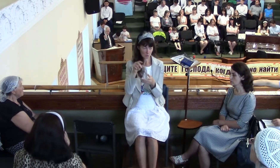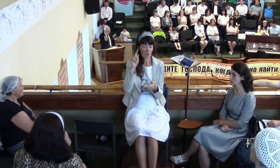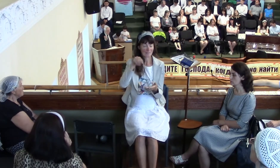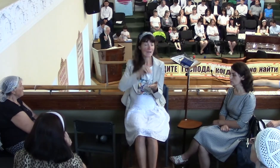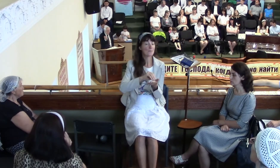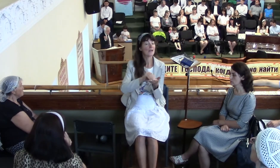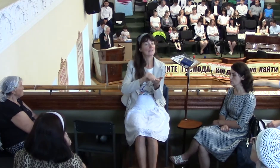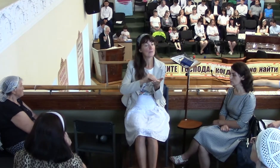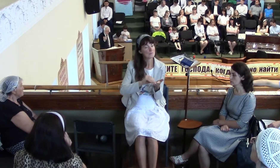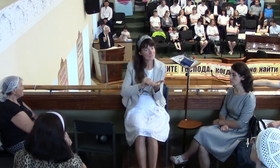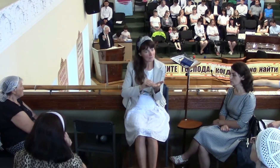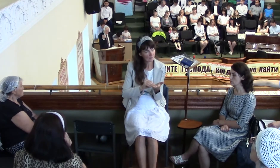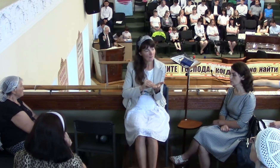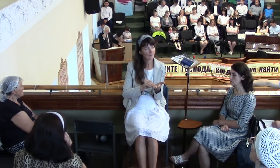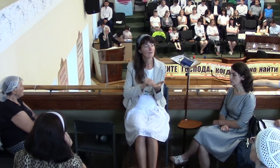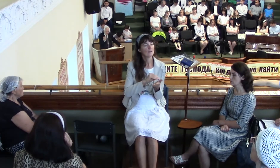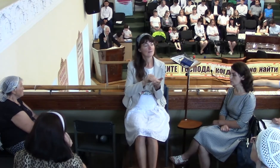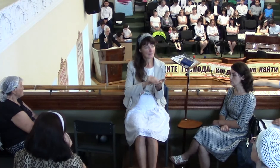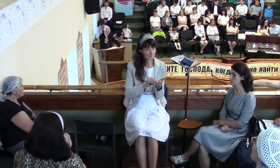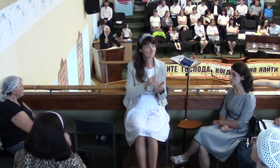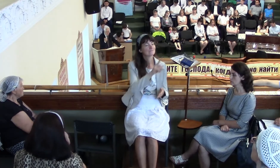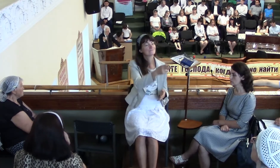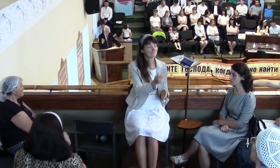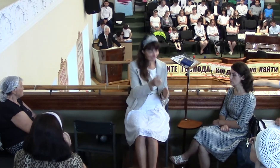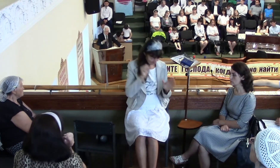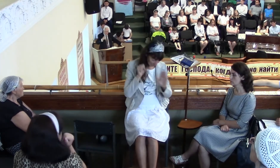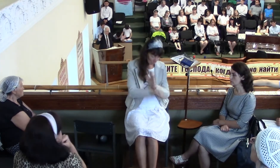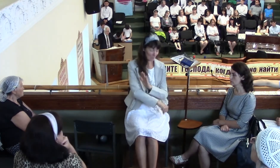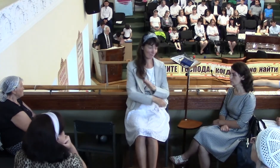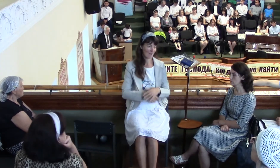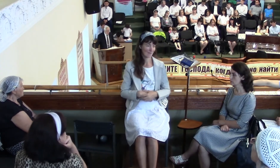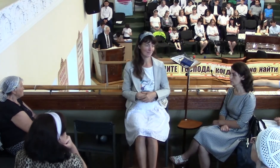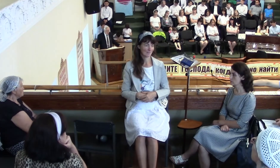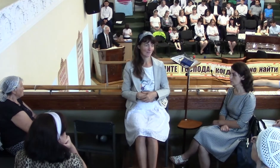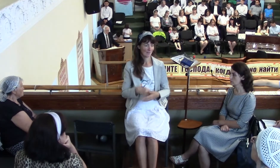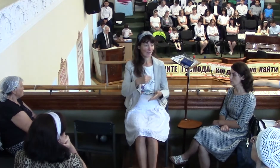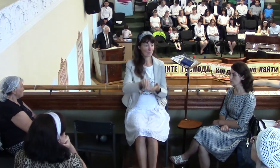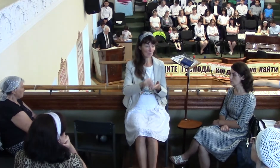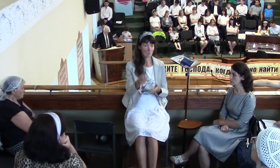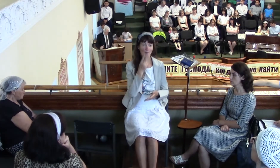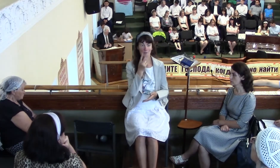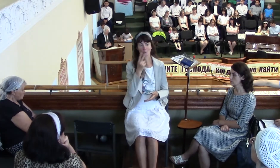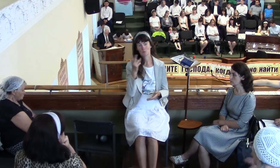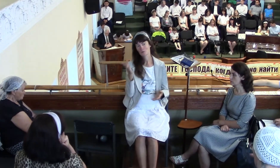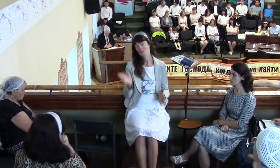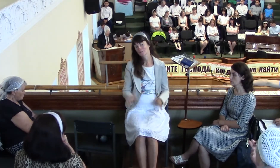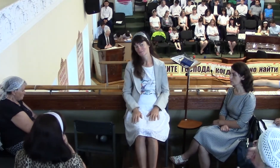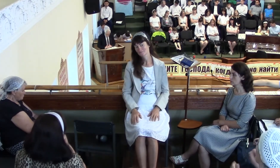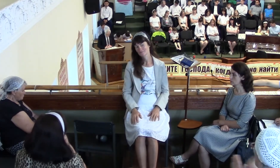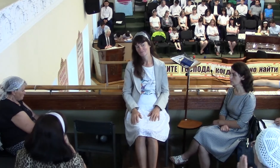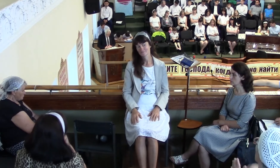драгоценной души. Поэтому губят себя и все остальное вокруг себя. Друзья